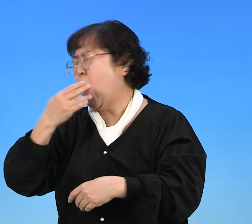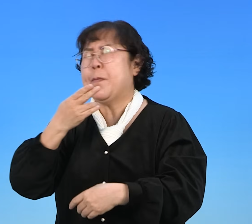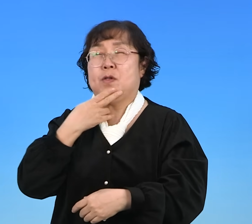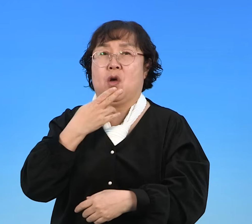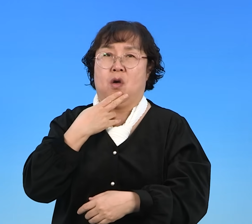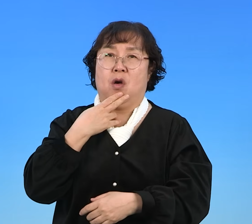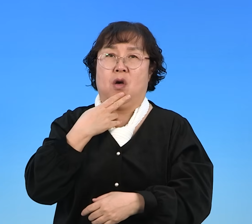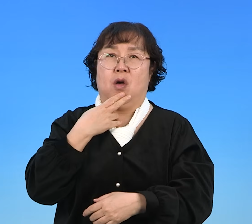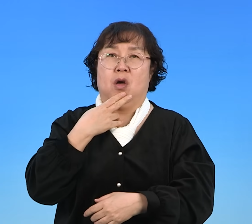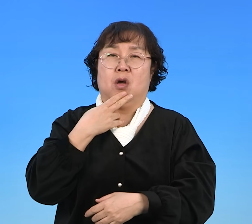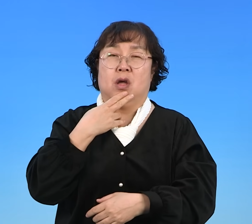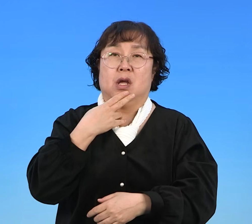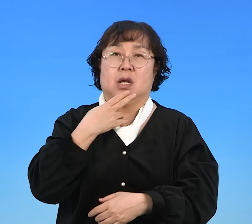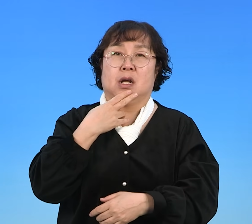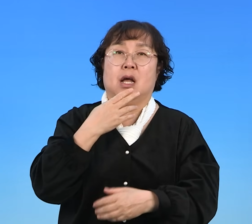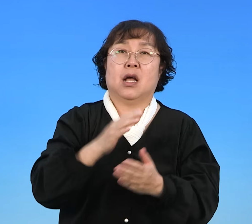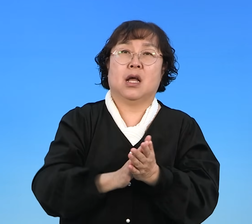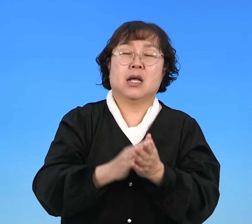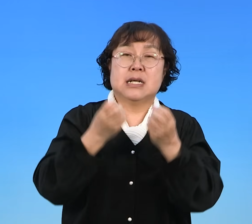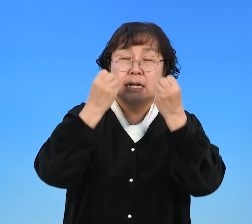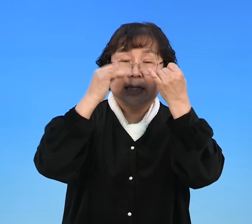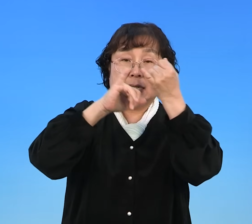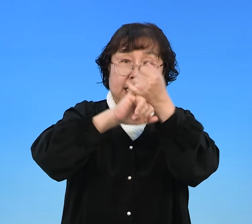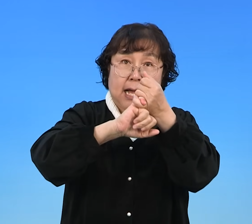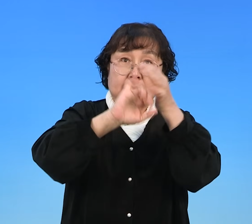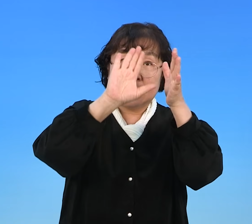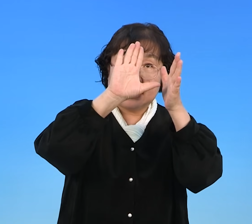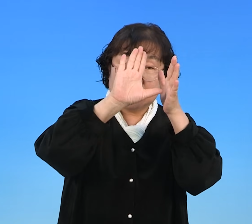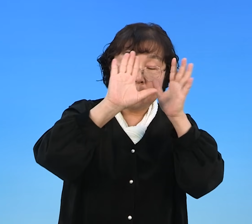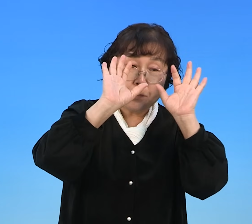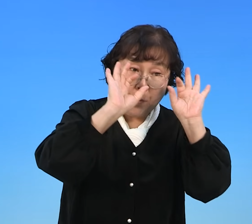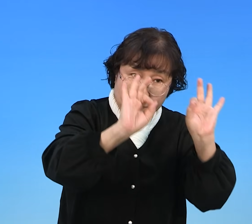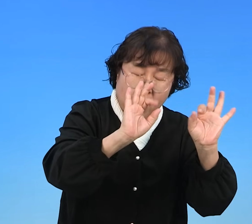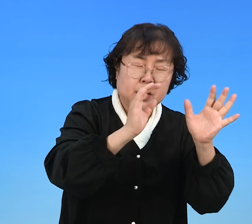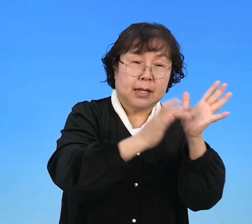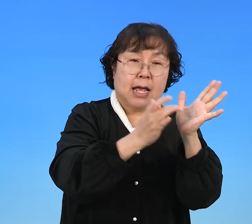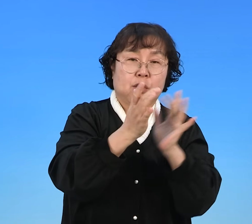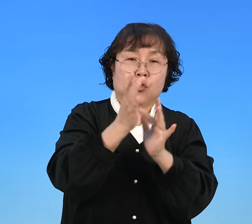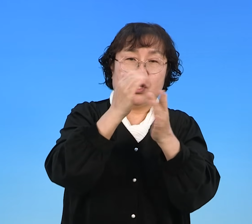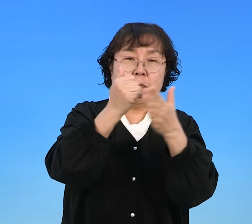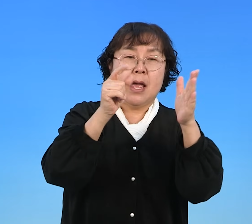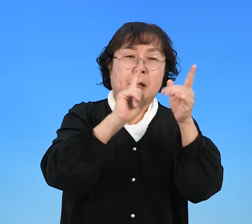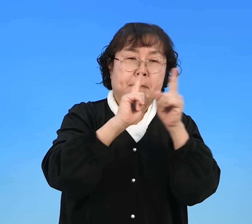그건 신약으로 가서 예수님께서 주신 말씀을 여러분 다 기억하시리라 생각합니다.